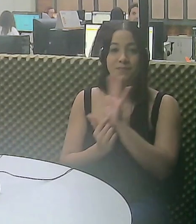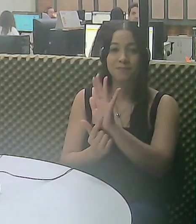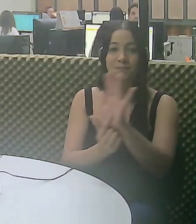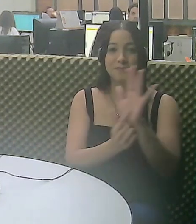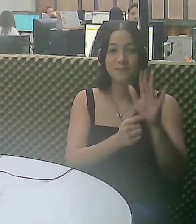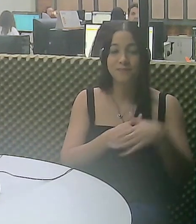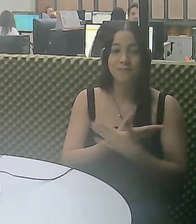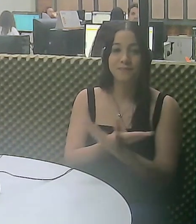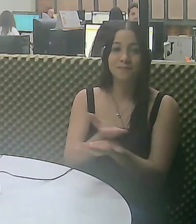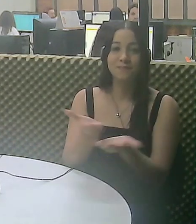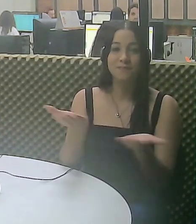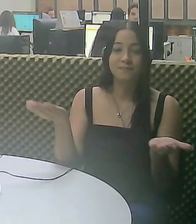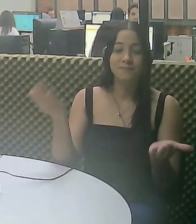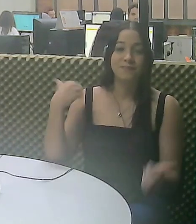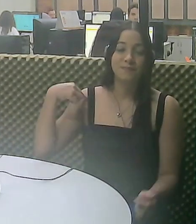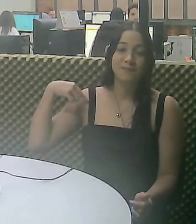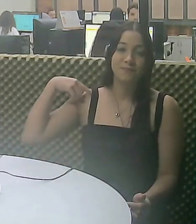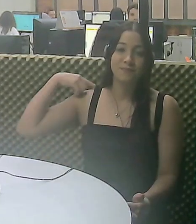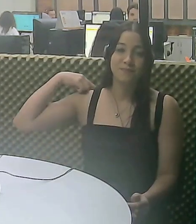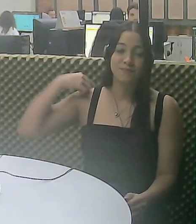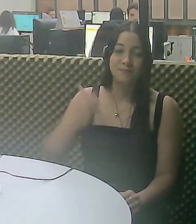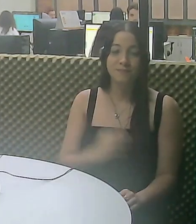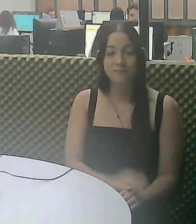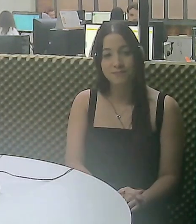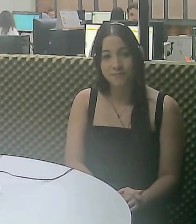Uberlândia no ar pra você.